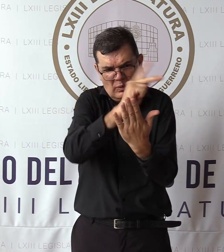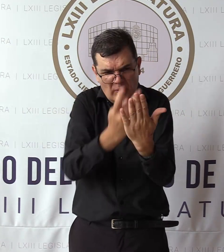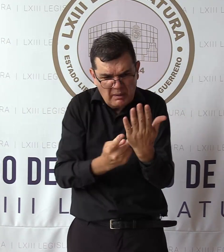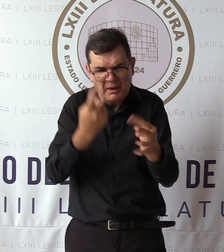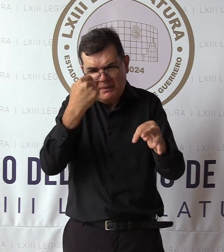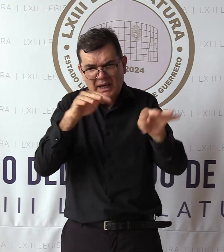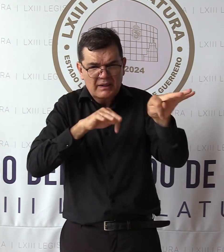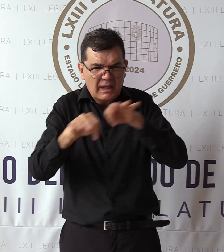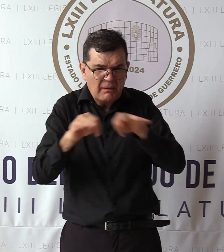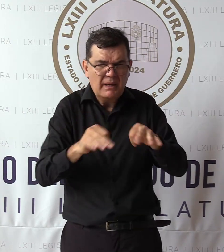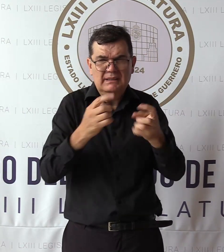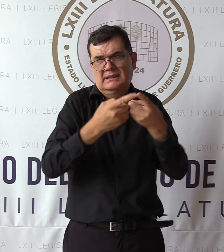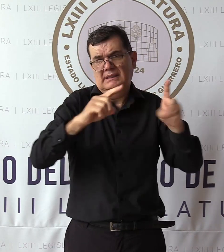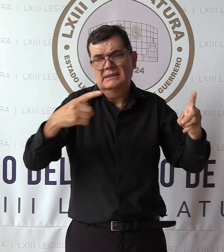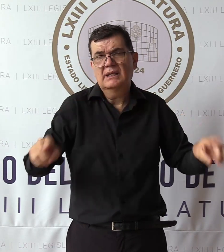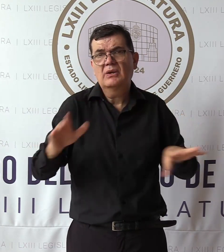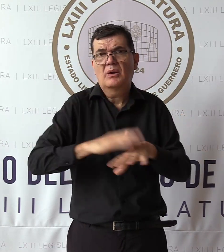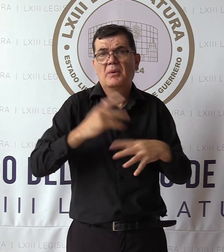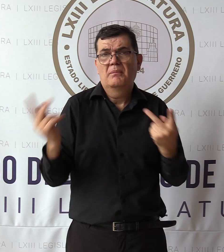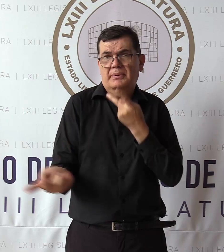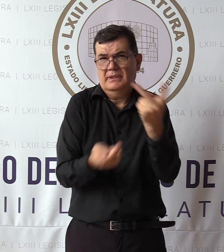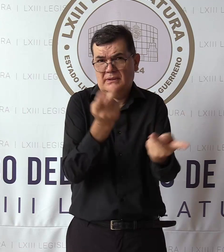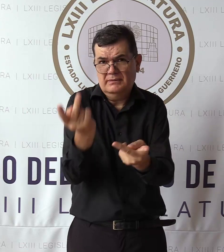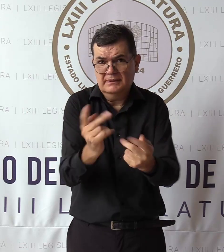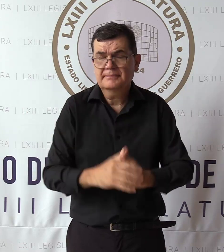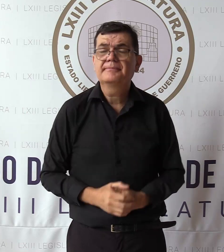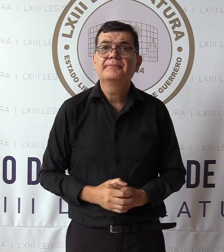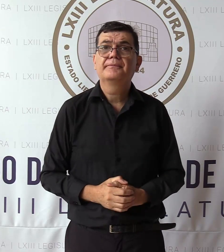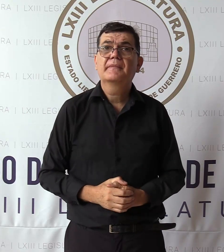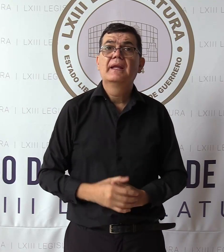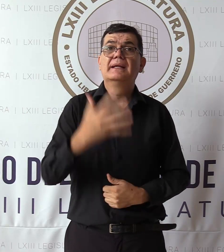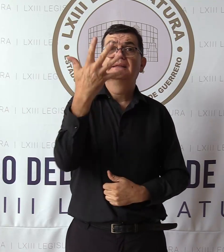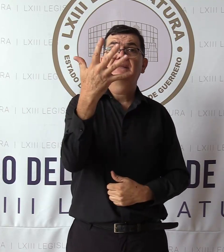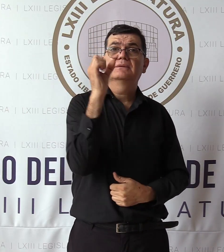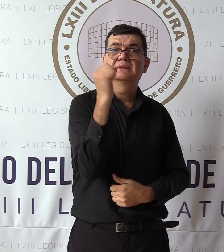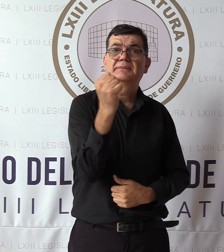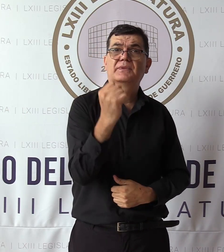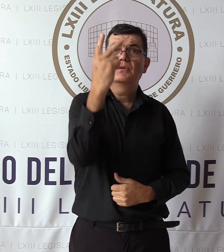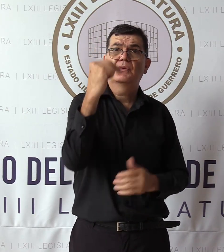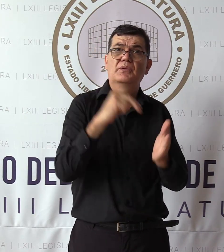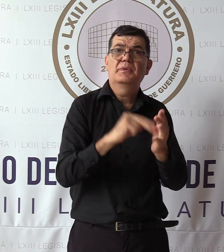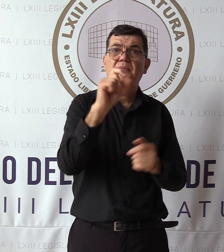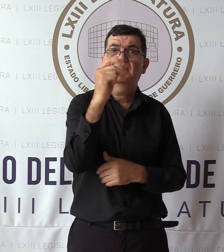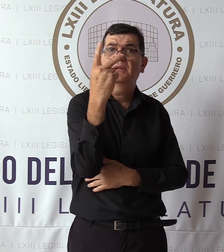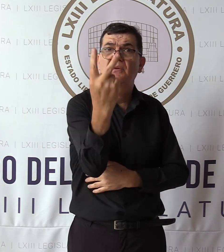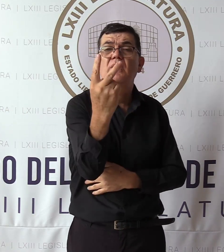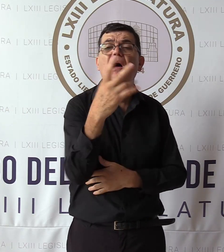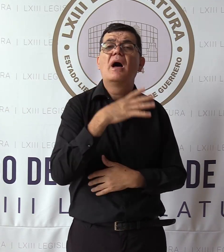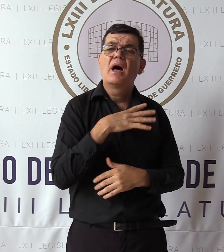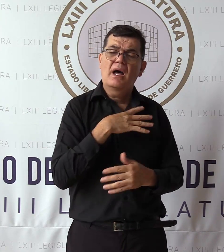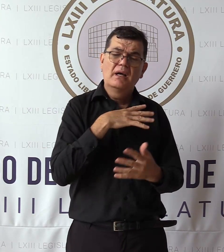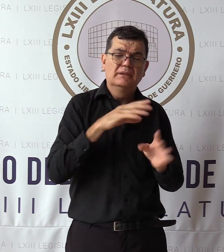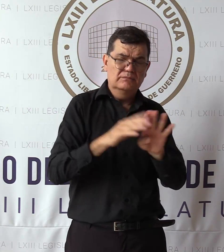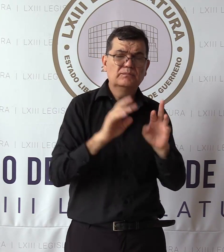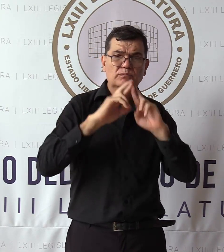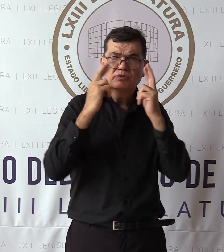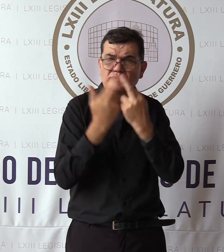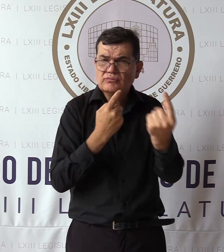para desarrollar la consulta. El 5 de septiembre de 2022 se llevó a cabo la reunión de las diputadas Gloria